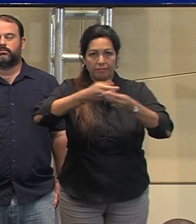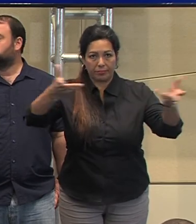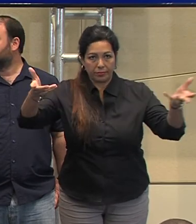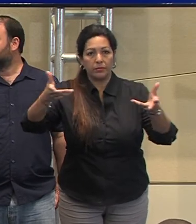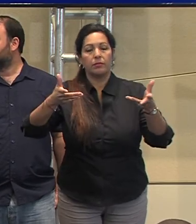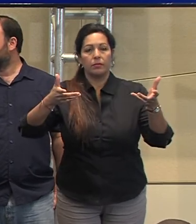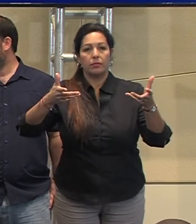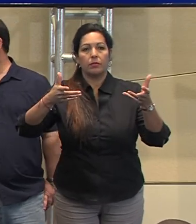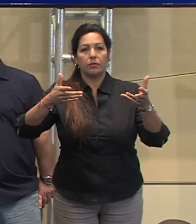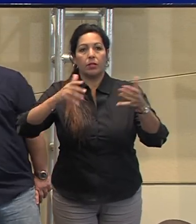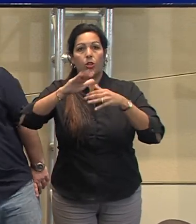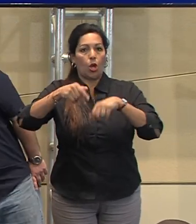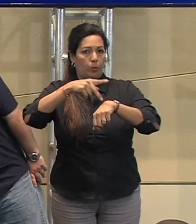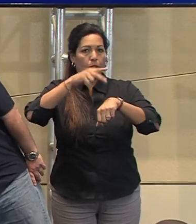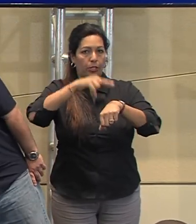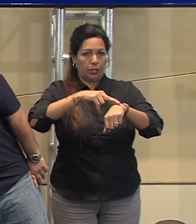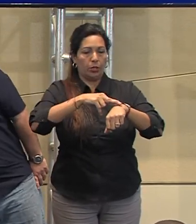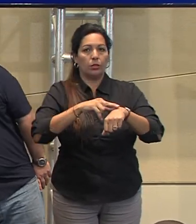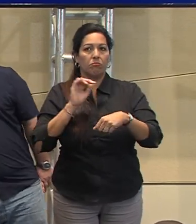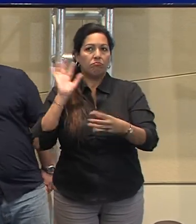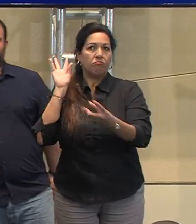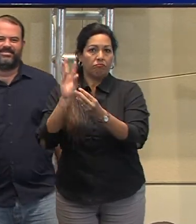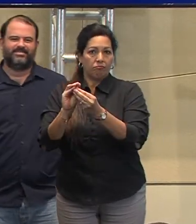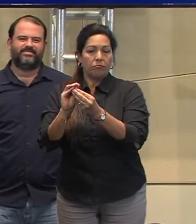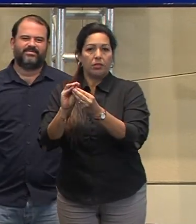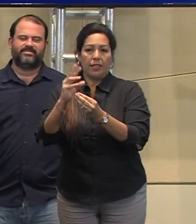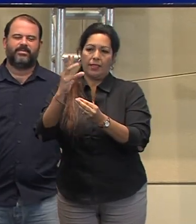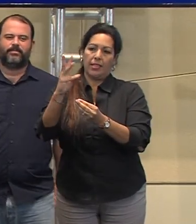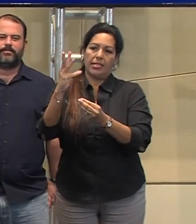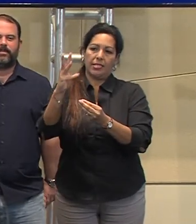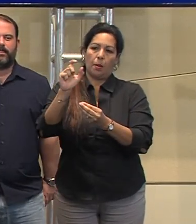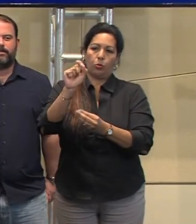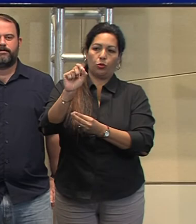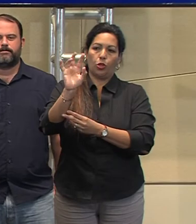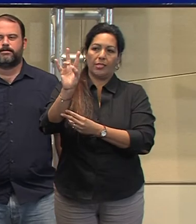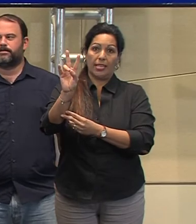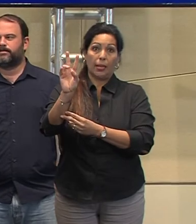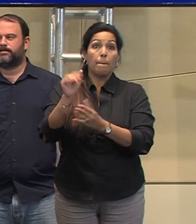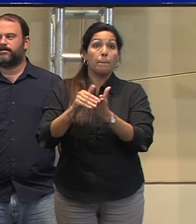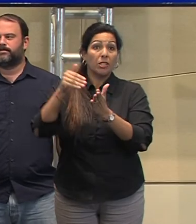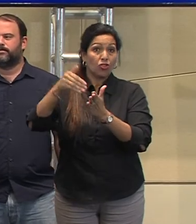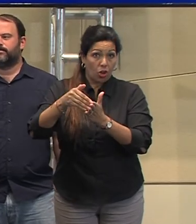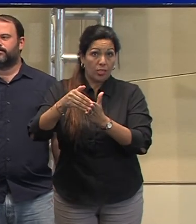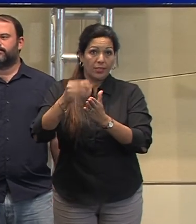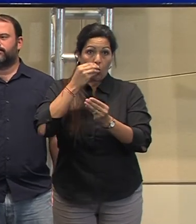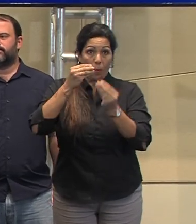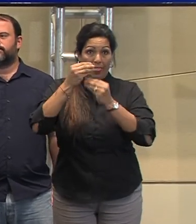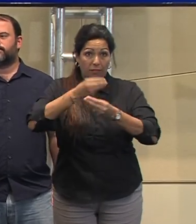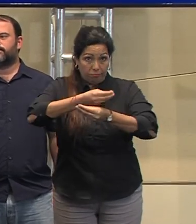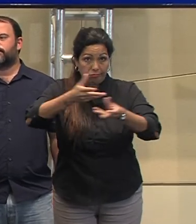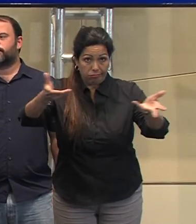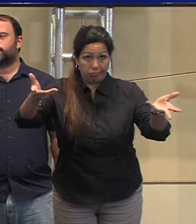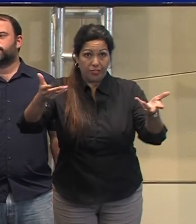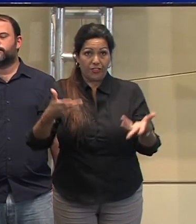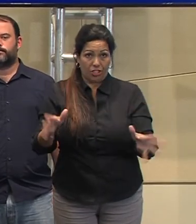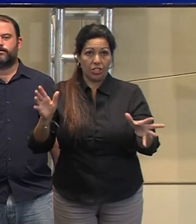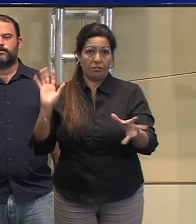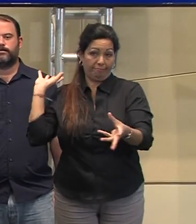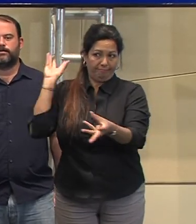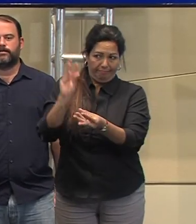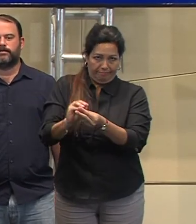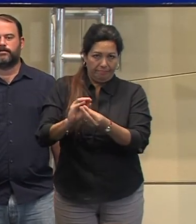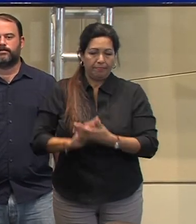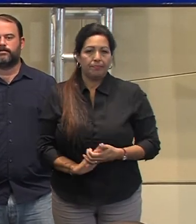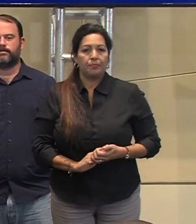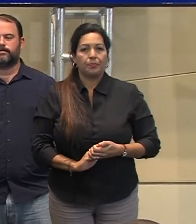la isla de los municipios y esto nos lleva a un total de 16 7 millones de comidas que se han distribuido